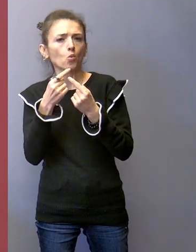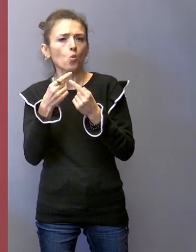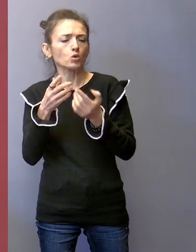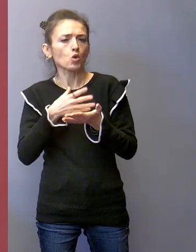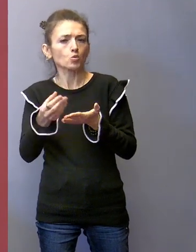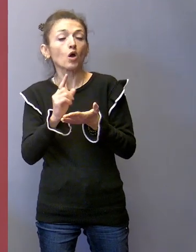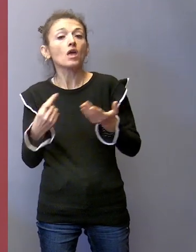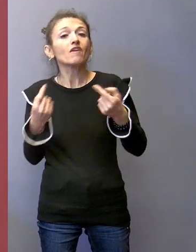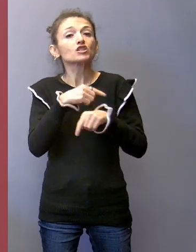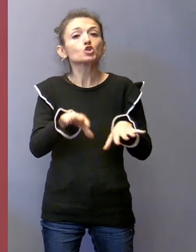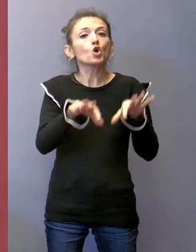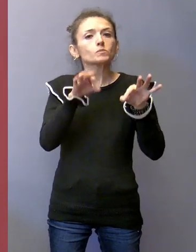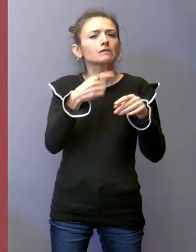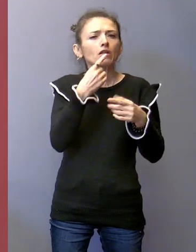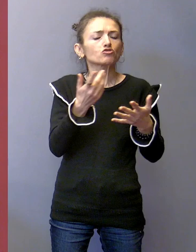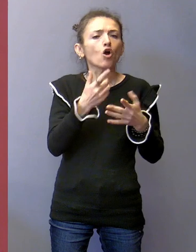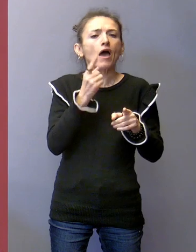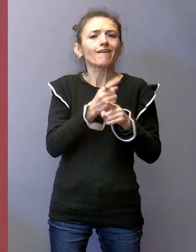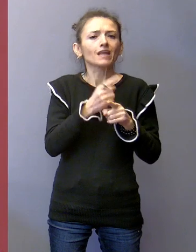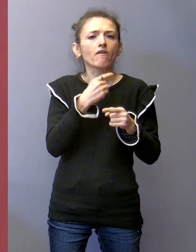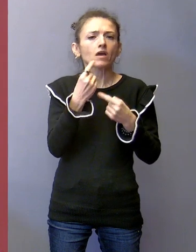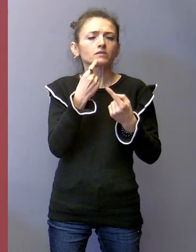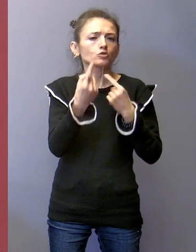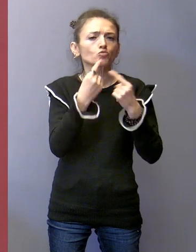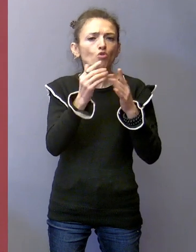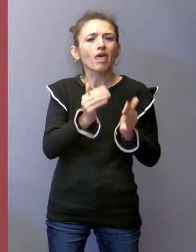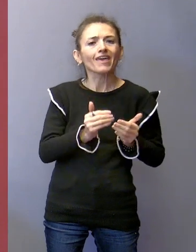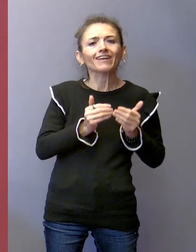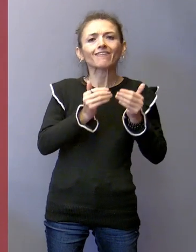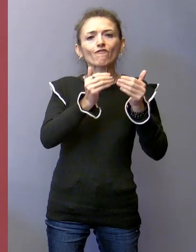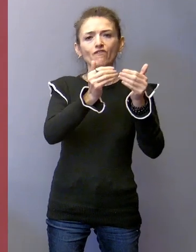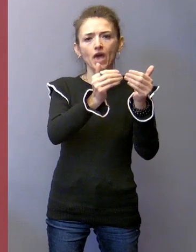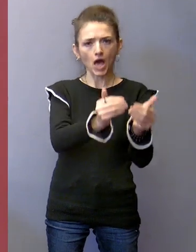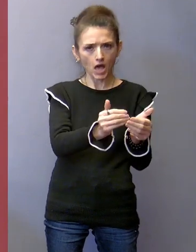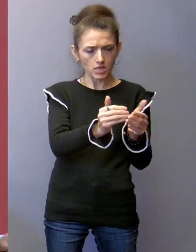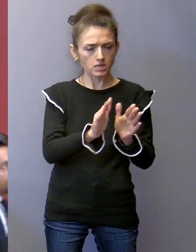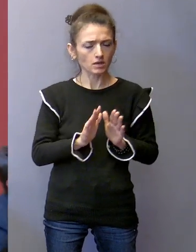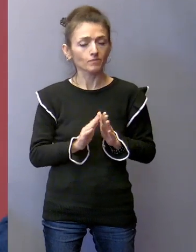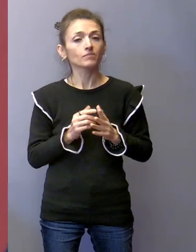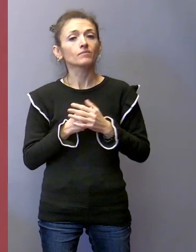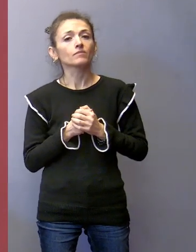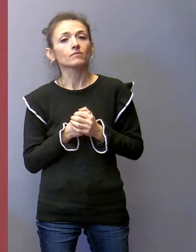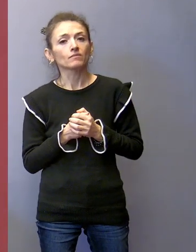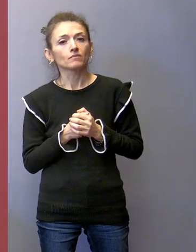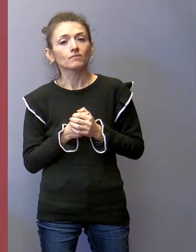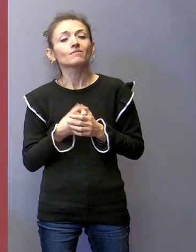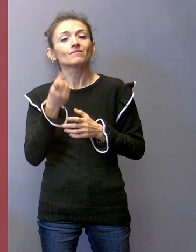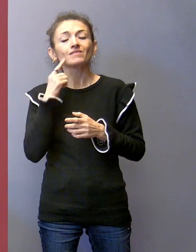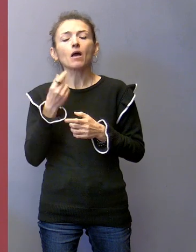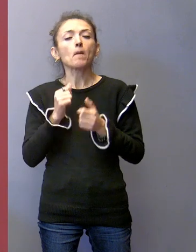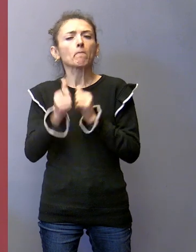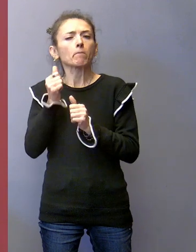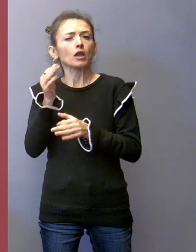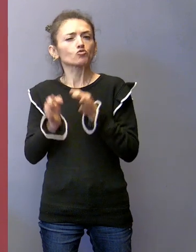sospensiva dice che debba essere rinviata quindi è logico che se la questione se si ammette la pregiudiziale